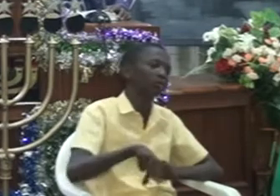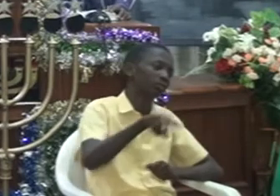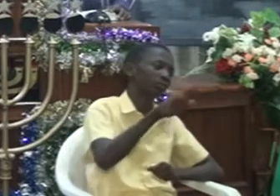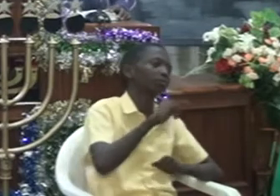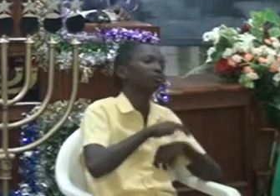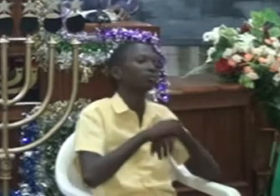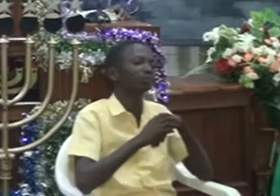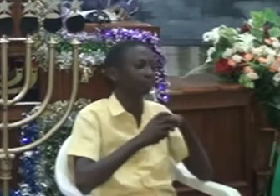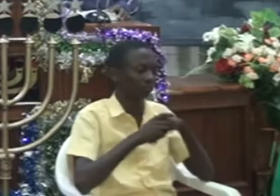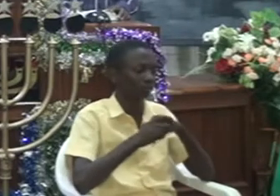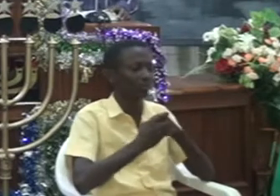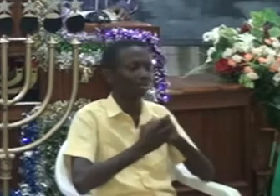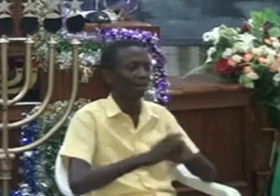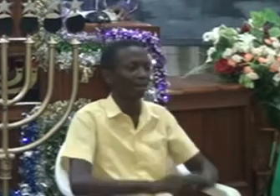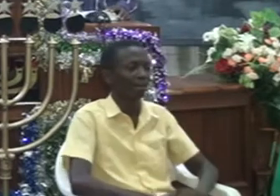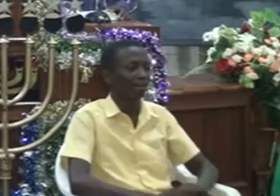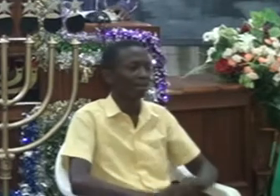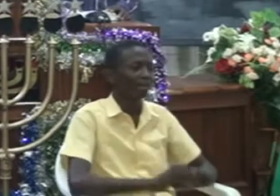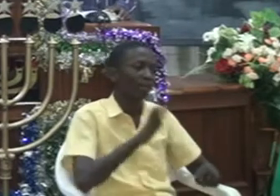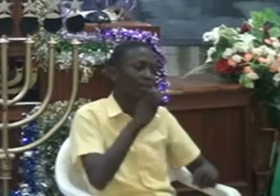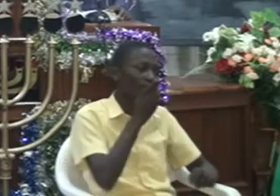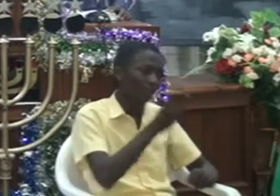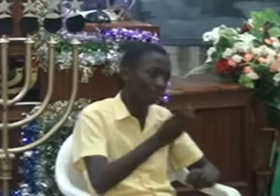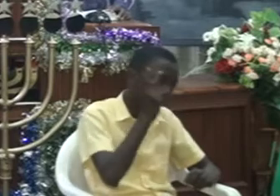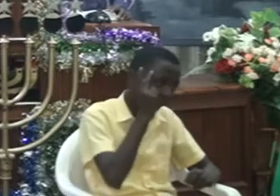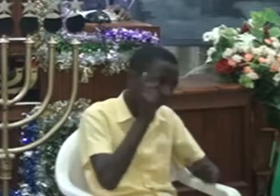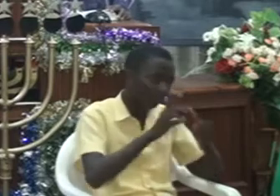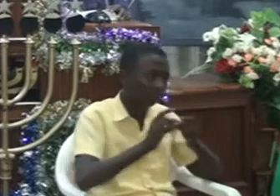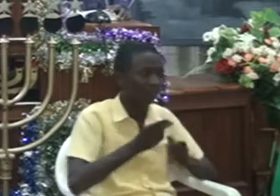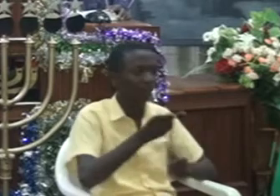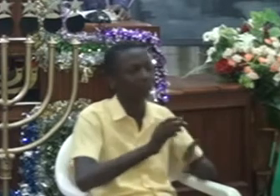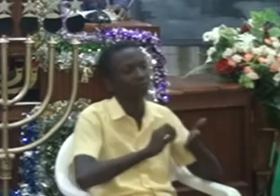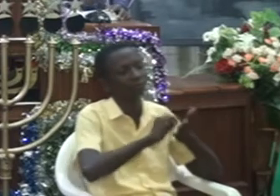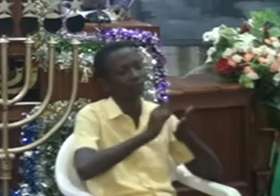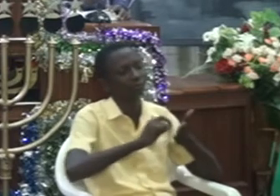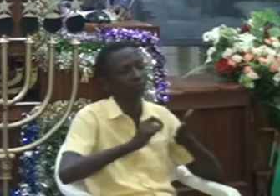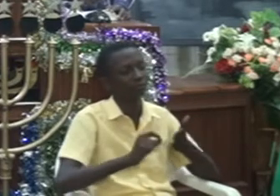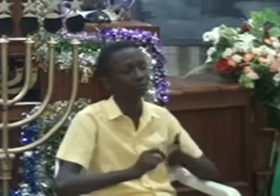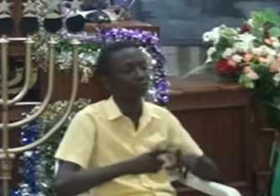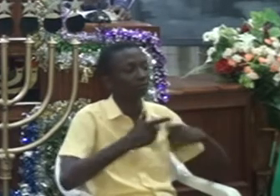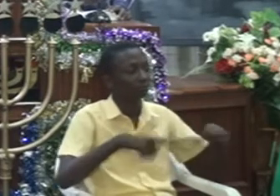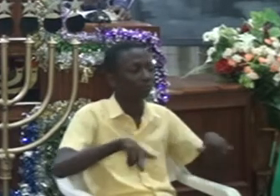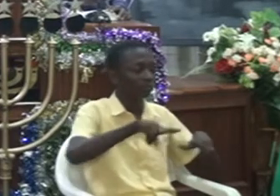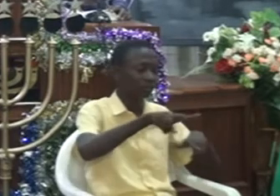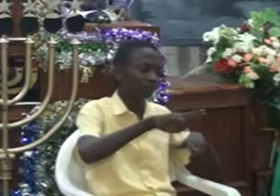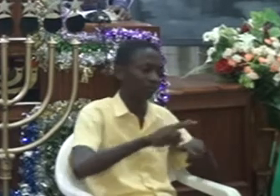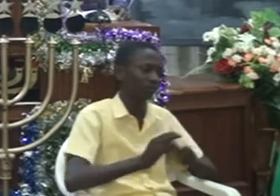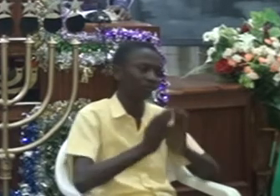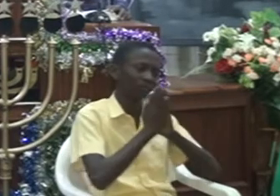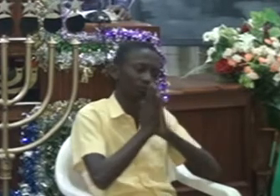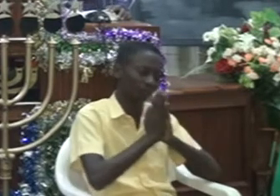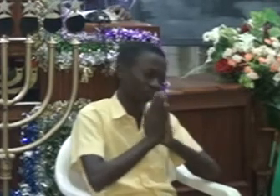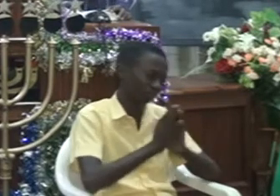yeye anaendaka zaidi. C'est ça la pensée de cette écriture. Ndio mawazo ya ile andiko hii. Quand vous jeûnez, quand vous priez,